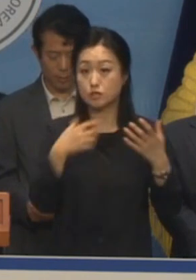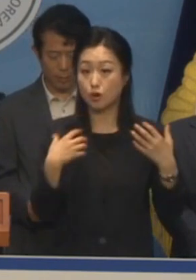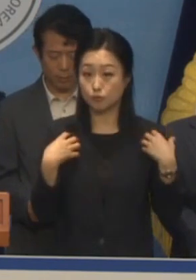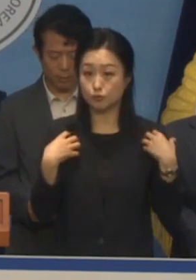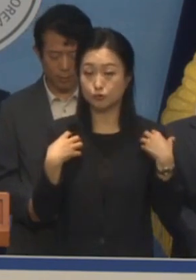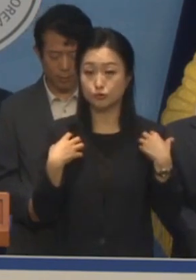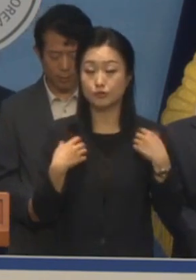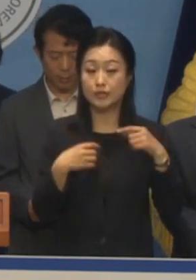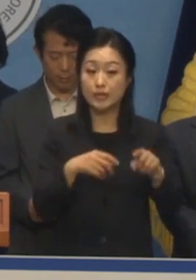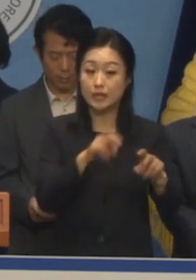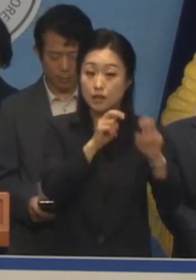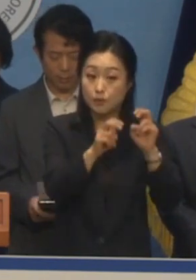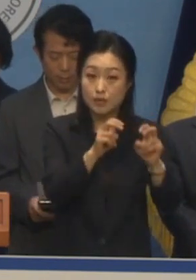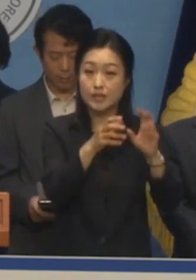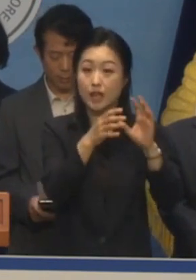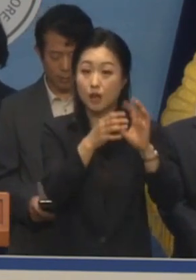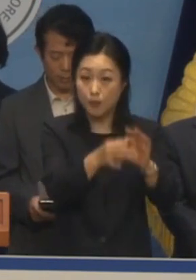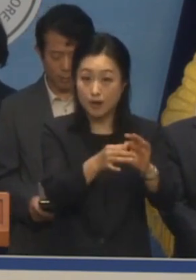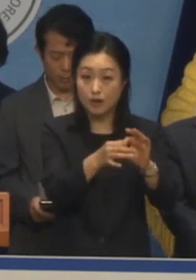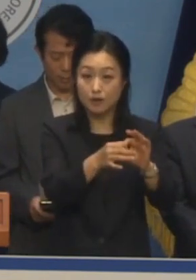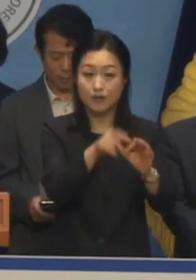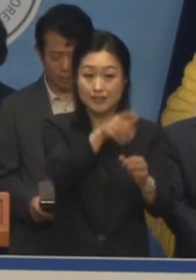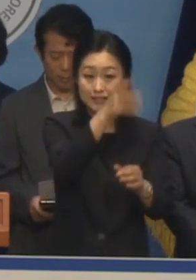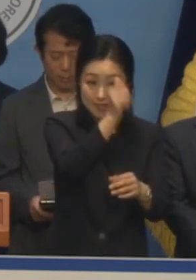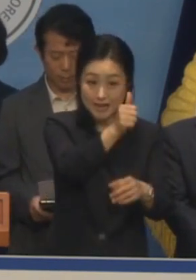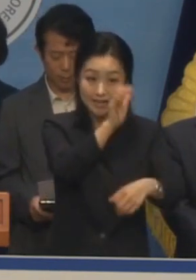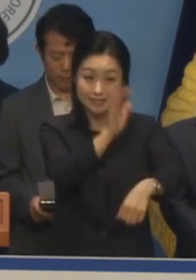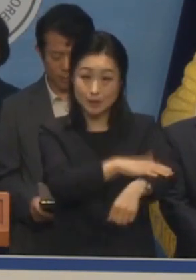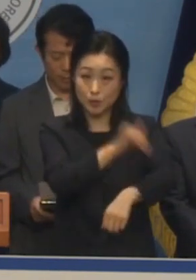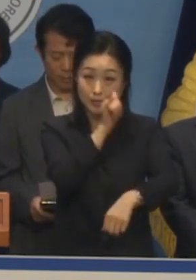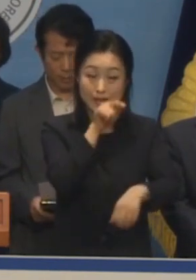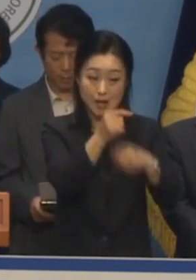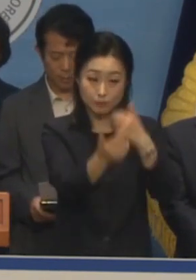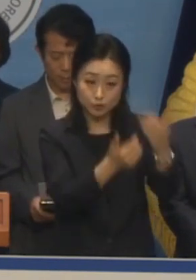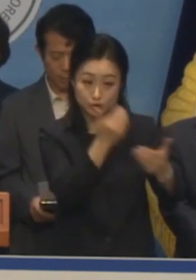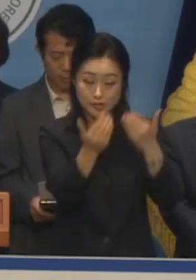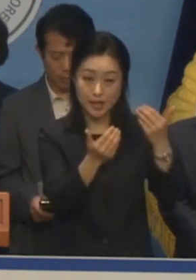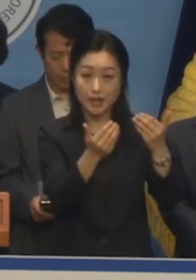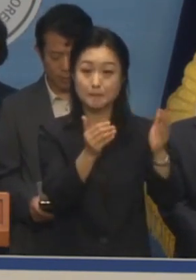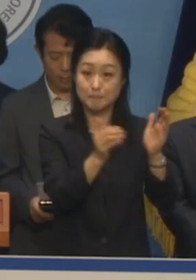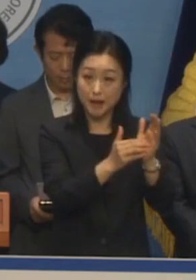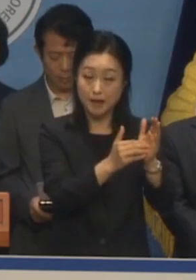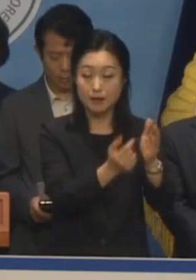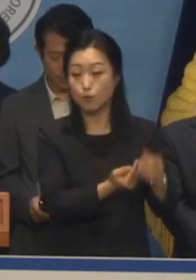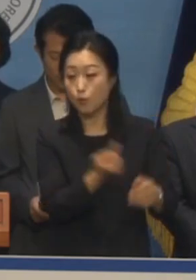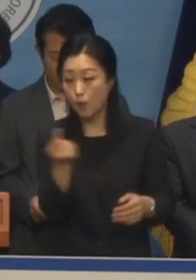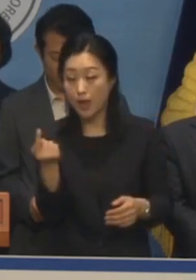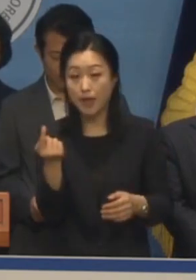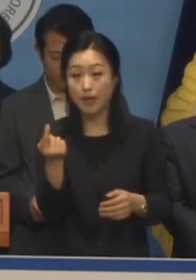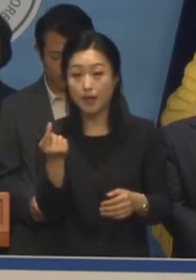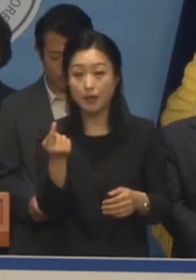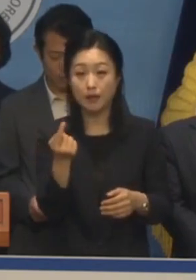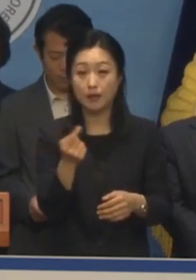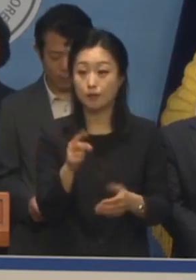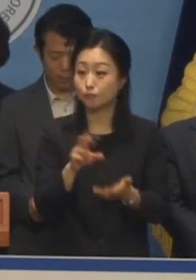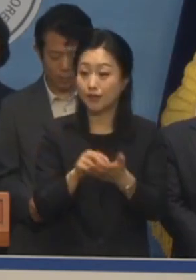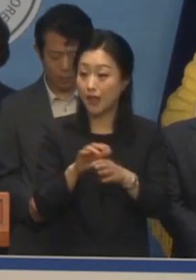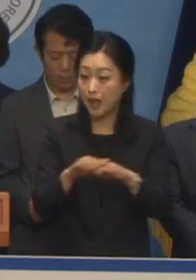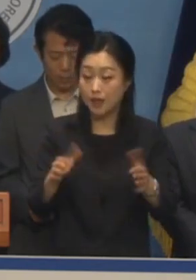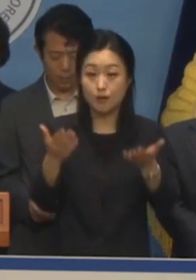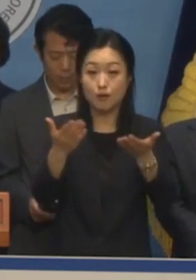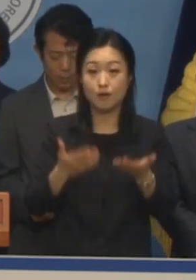특정 기업의 특정인의 범죄로만 치부하며 압수수색 및 수사를 진행하는 것 외에 현재까지 근본적인